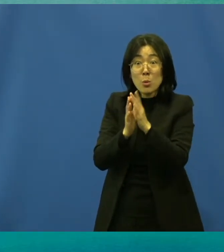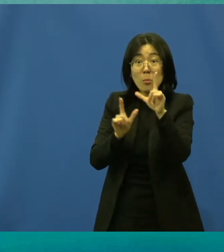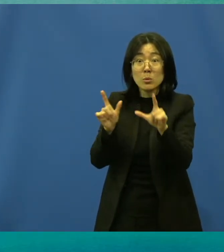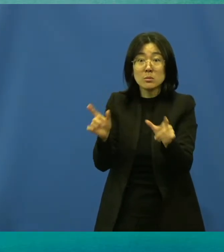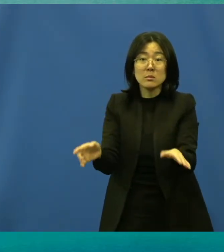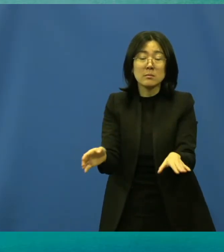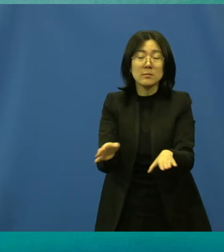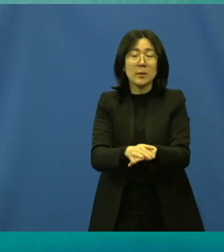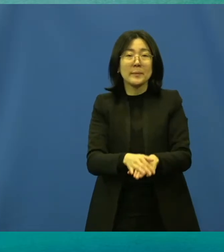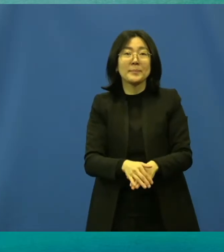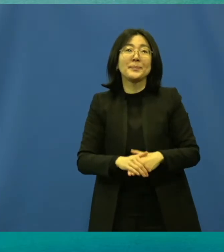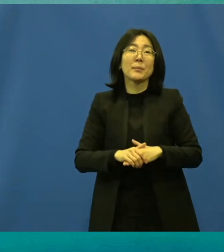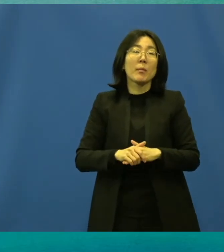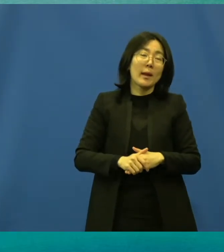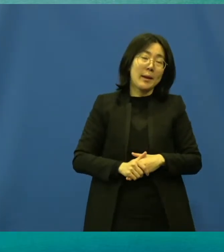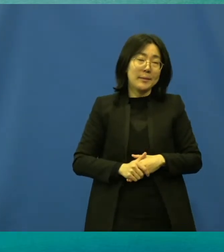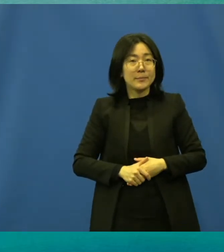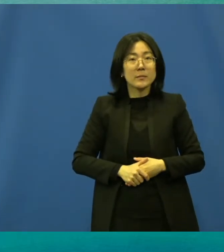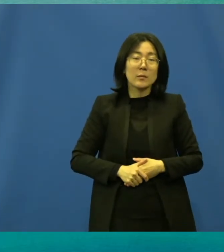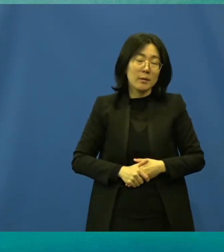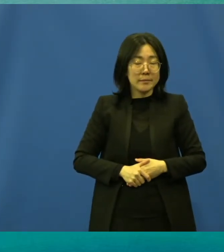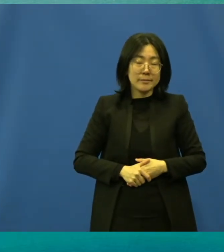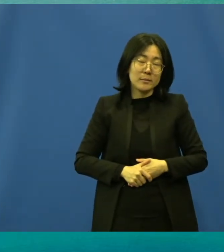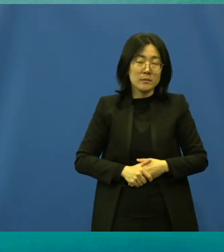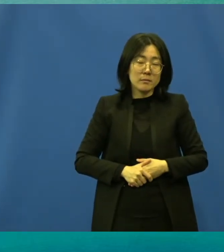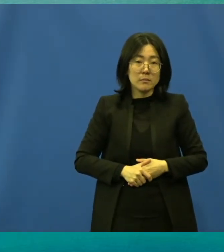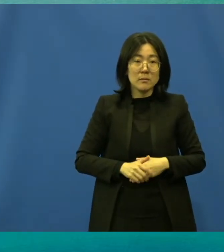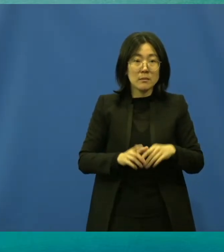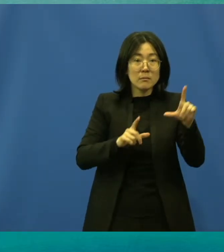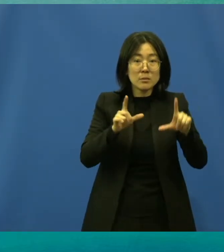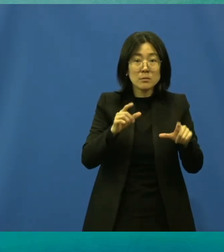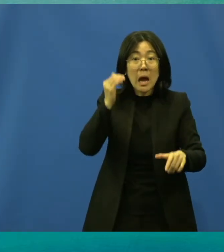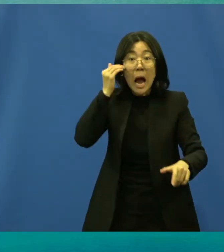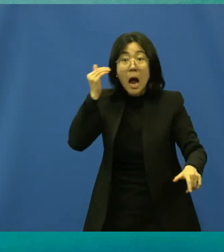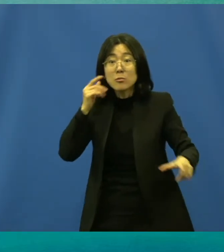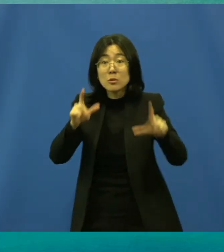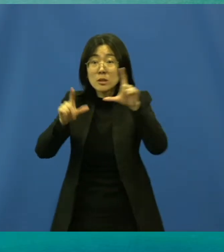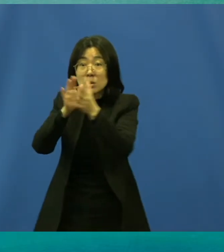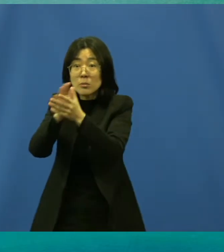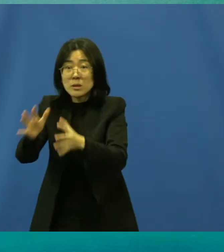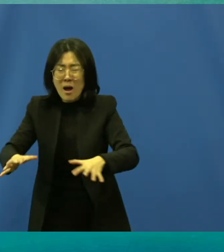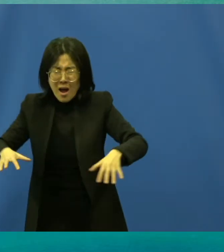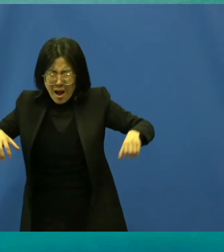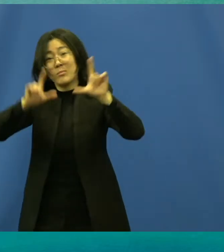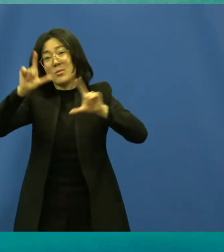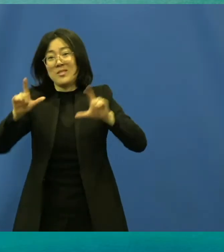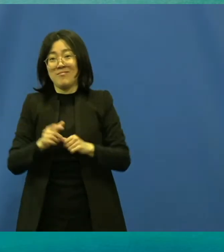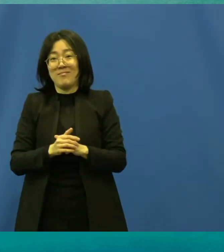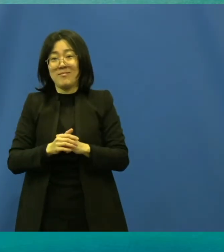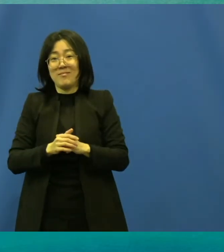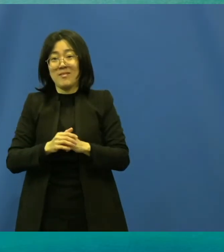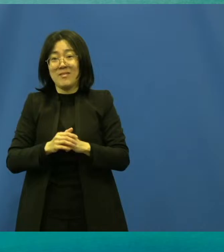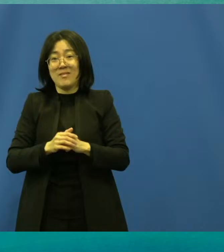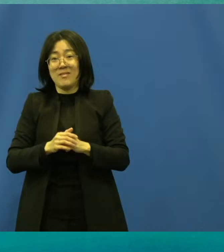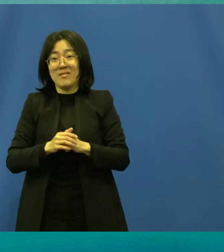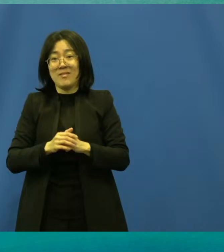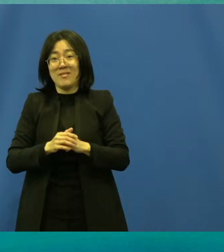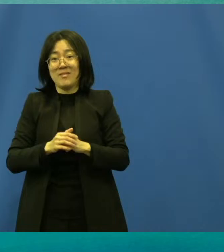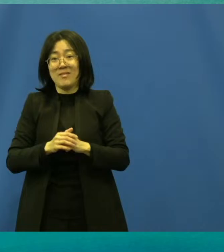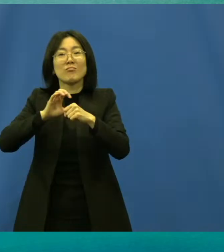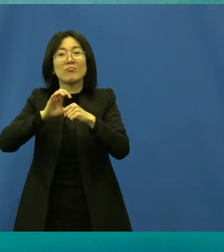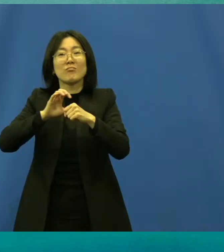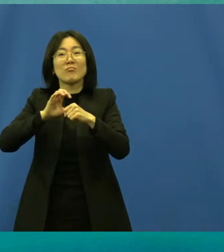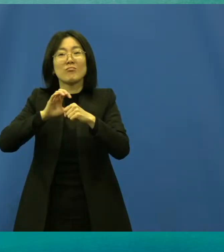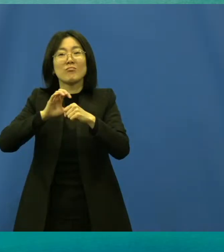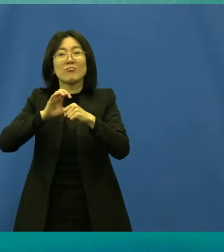저도 고등학교 시절에 그때 그 시대였어요. 그냥 기도원 가요. 방학이면 기도원 가가지고 금식하고 산기도 가고.